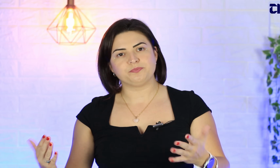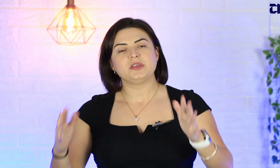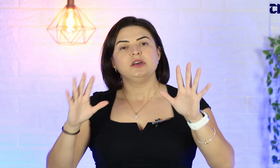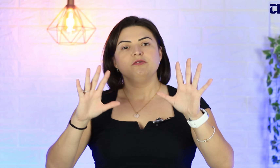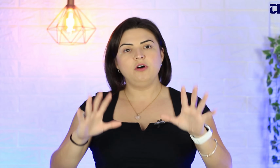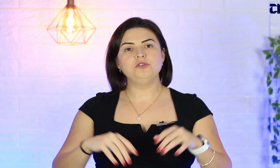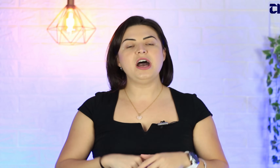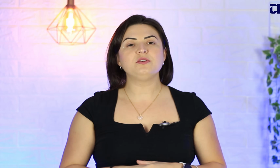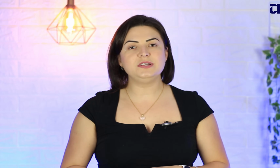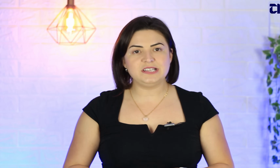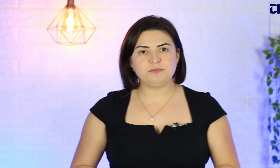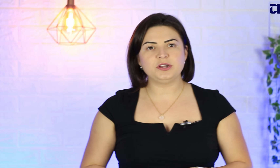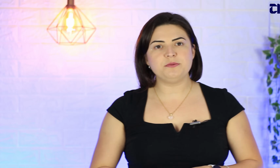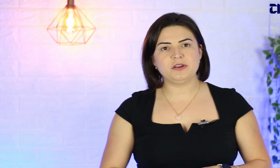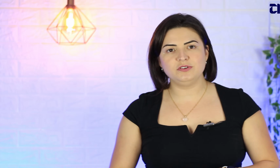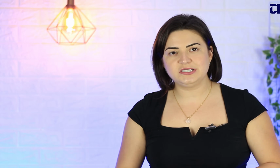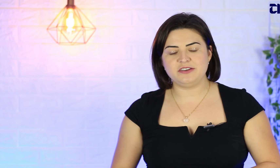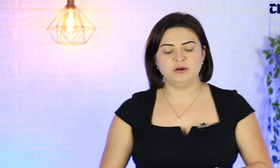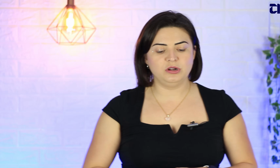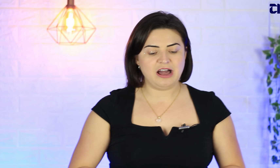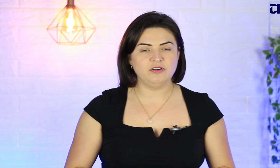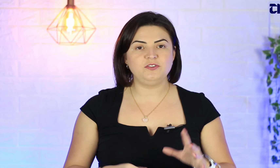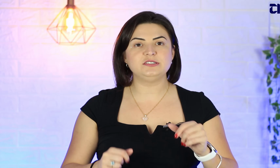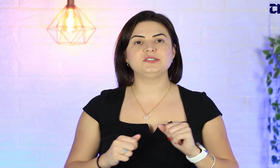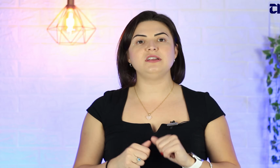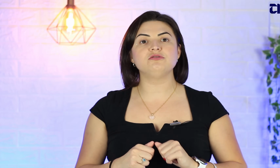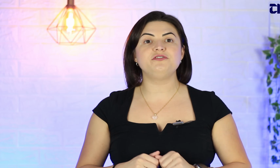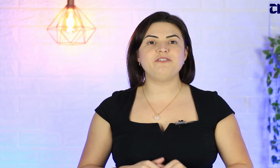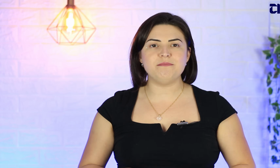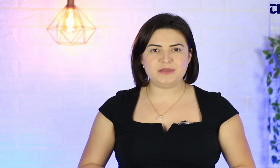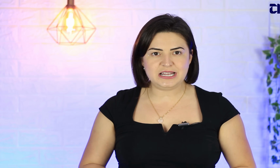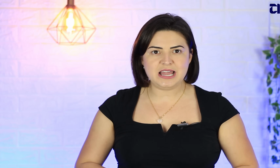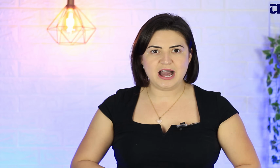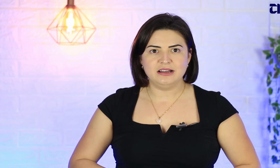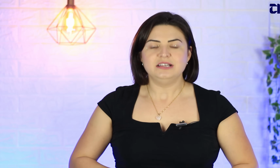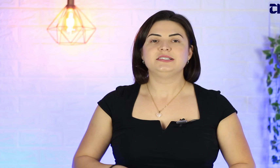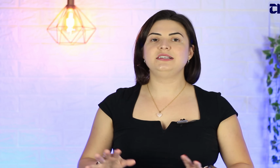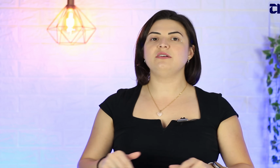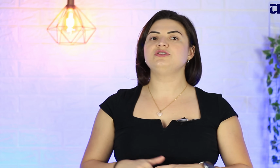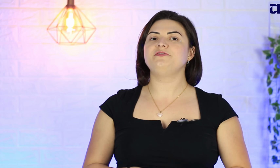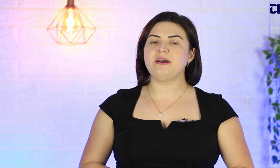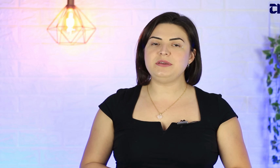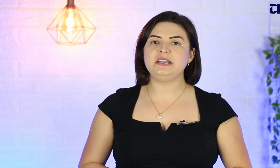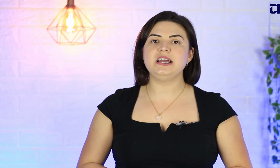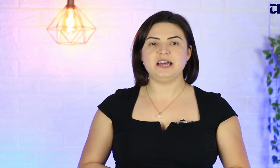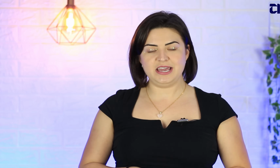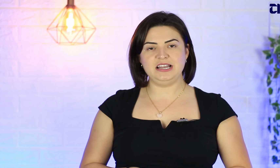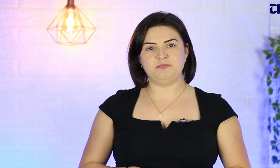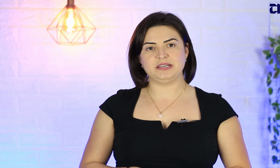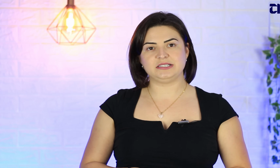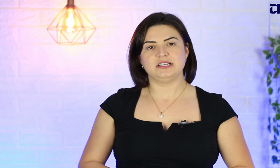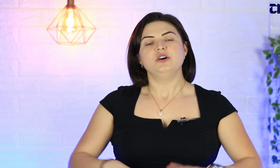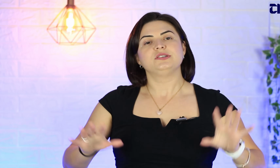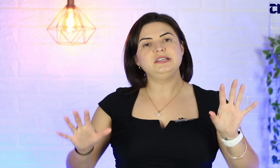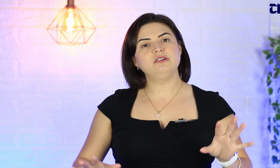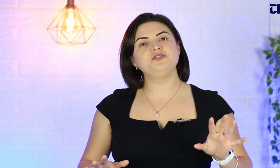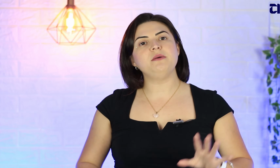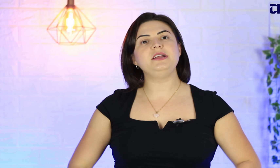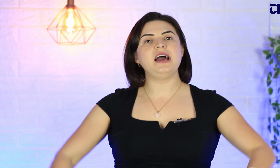Vou dar um exemplo aqui para você, vamos lá, vamos fazer o sinal de família, sinal de família em Libras. Sinal de família